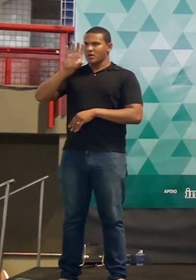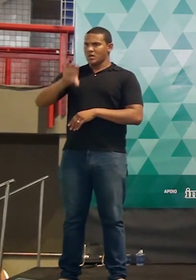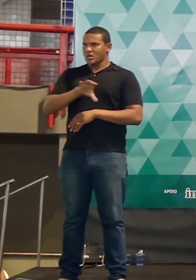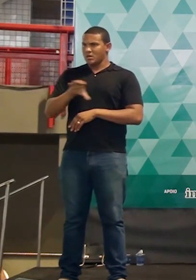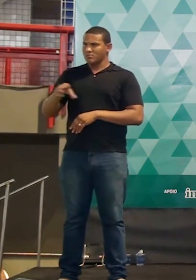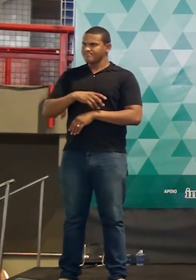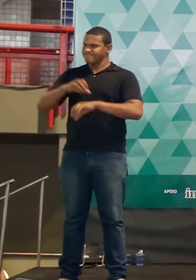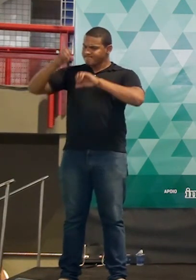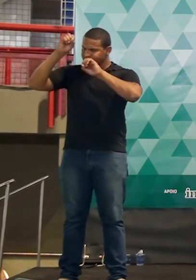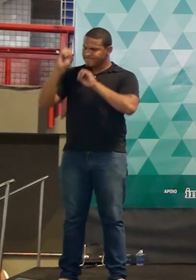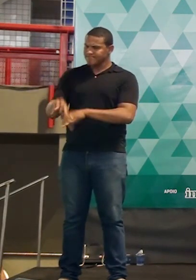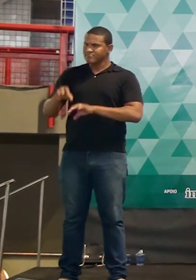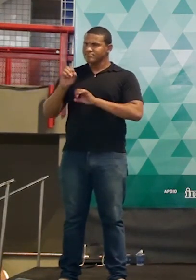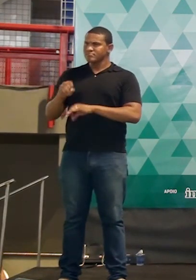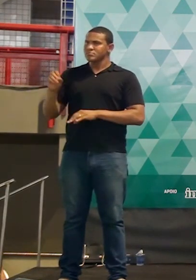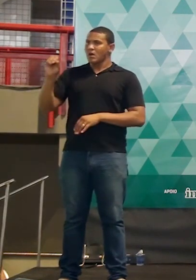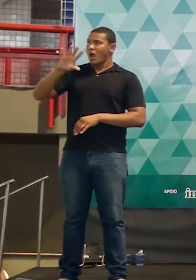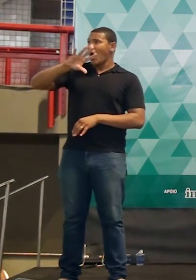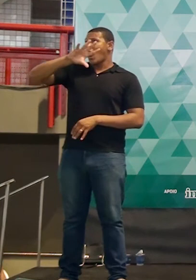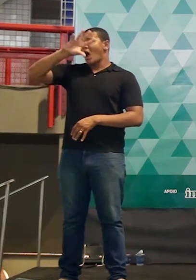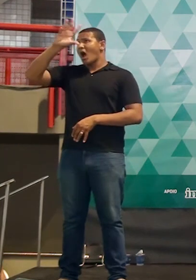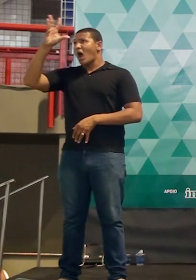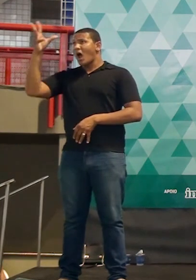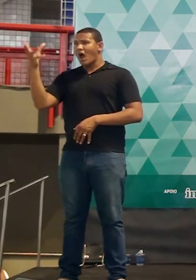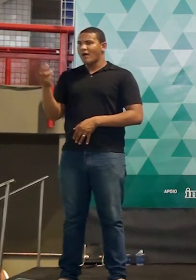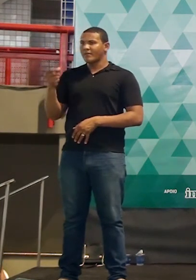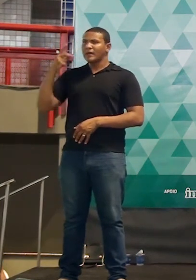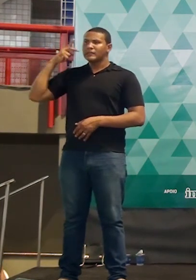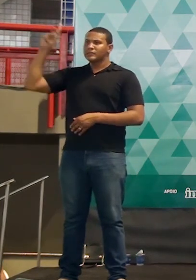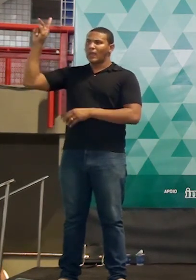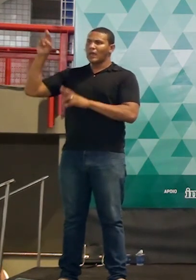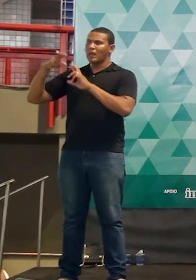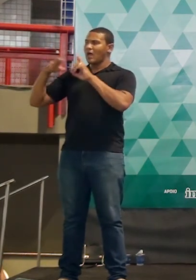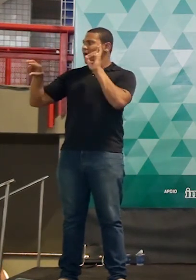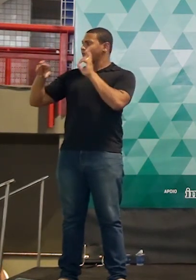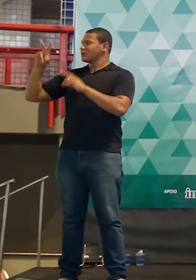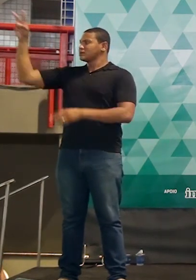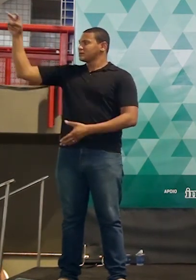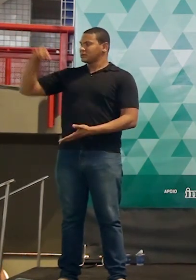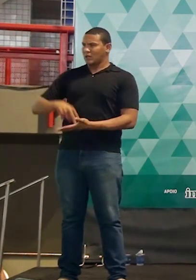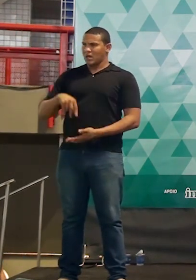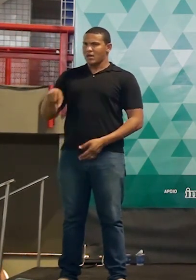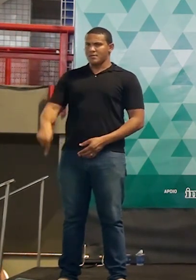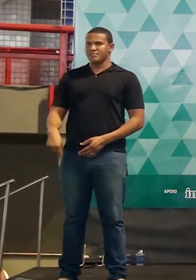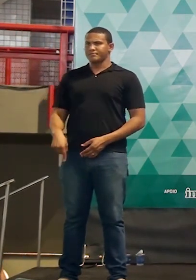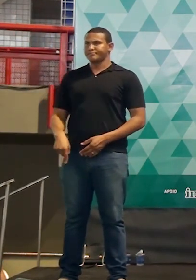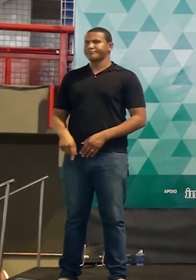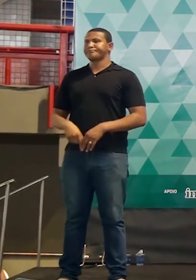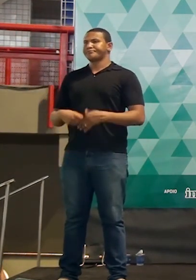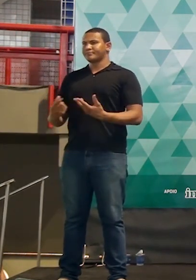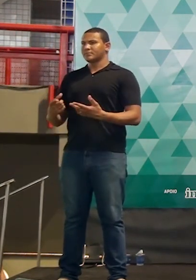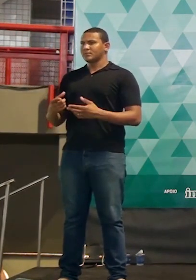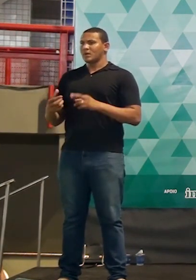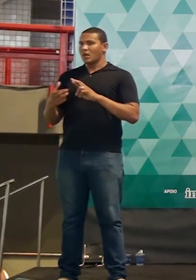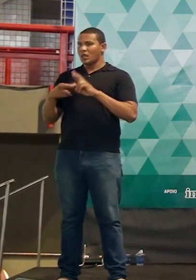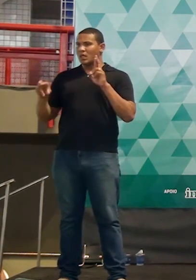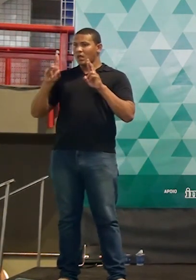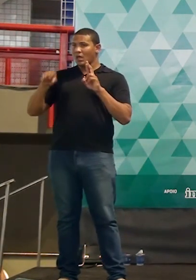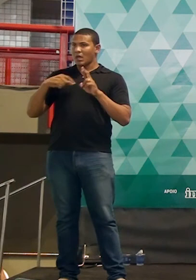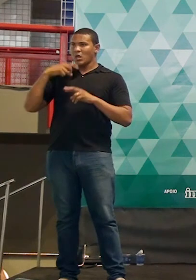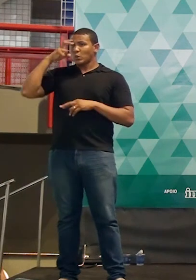em detrimento dos afrodescendentes que já traziam sua religião da África. A intolerância é uma